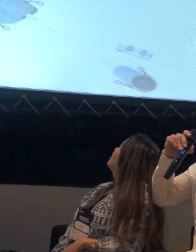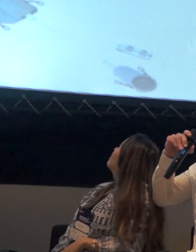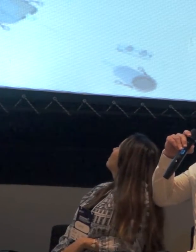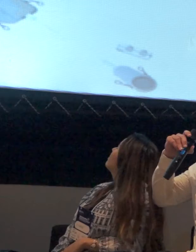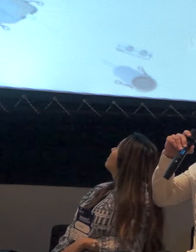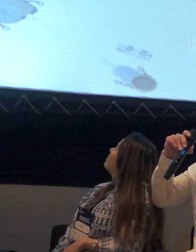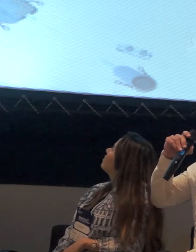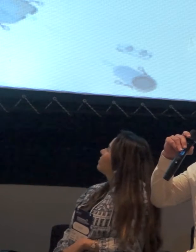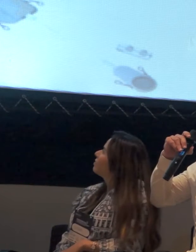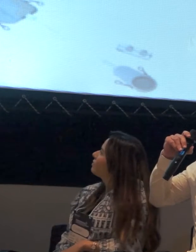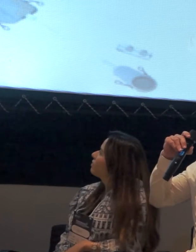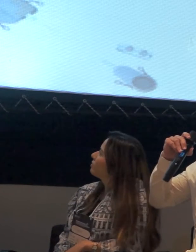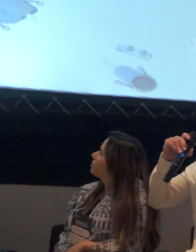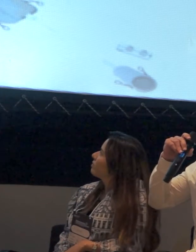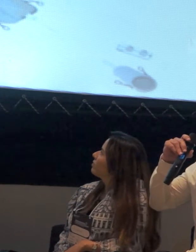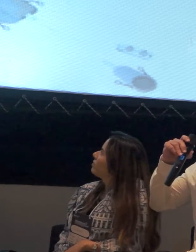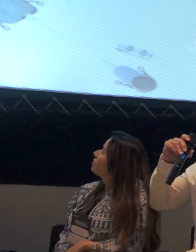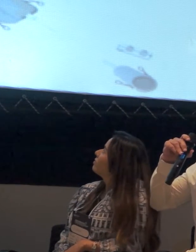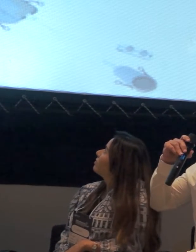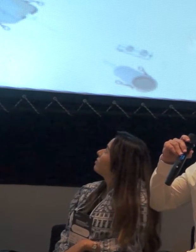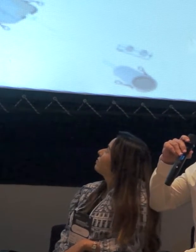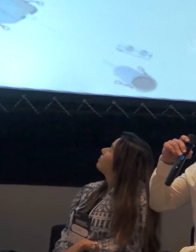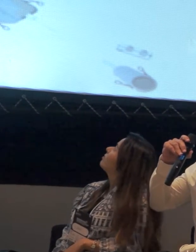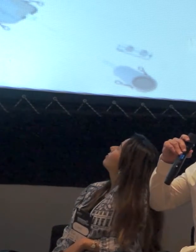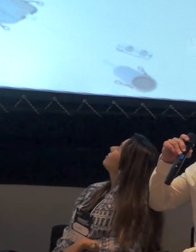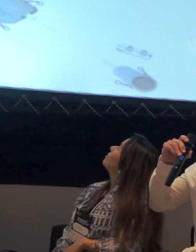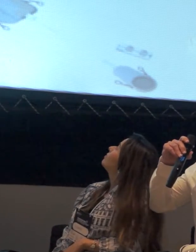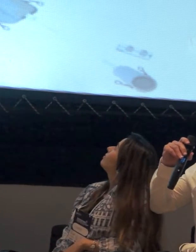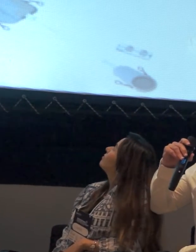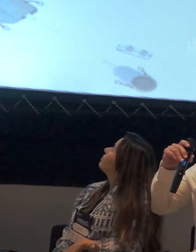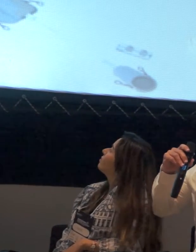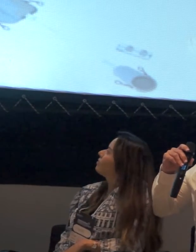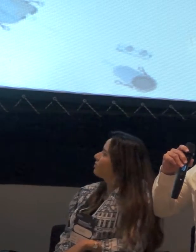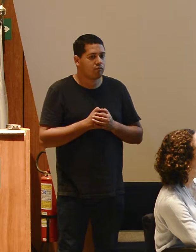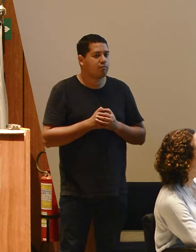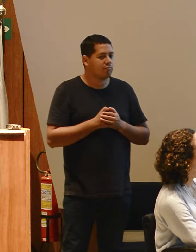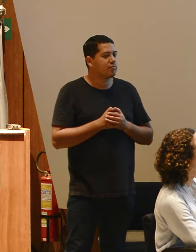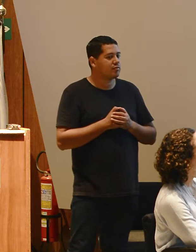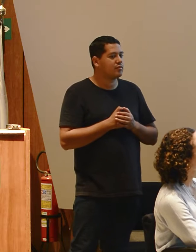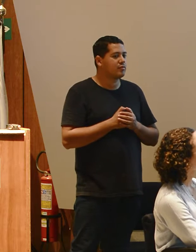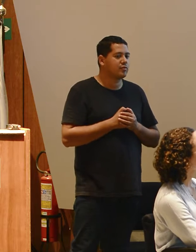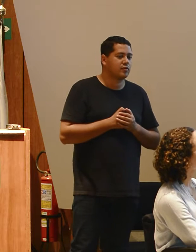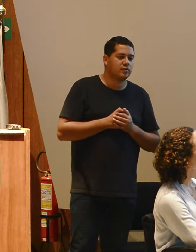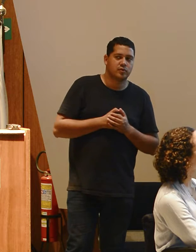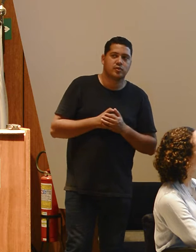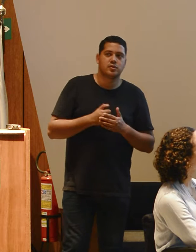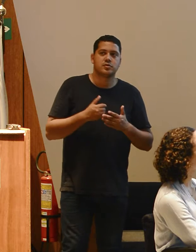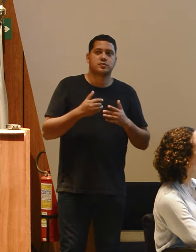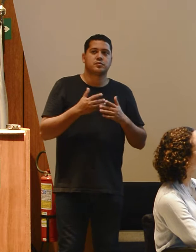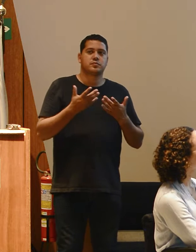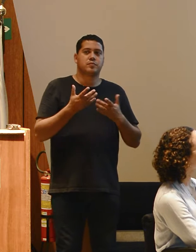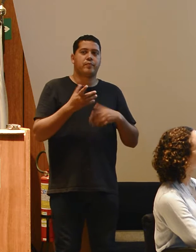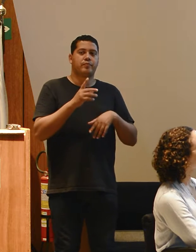aqui é o Bony Bridge. Isso. E o Óssea, né? O Sound Bridge. O Sound Bridge. E aí, doutora